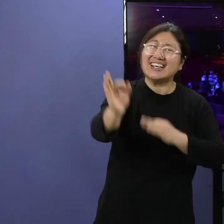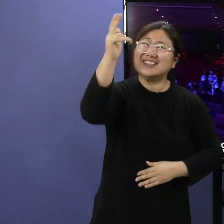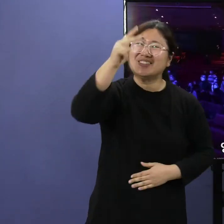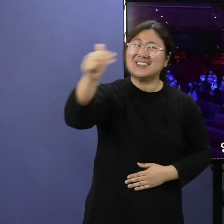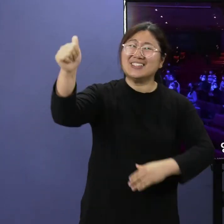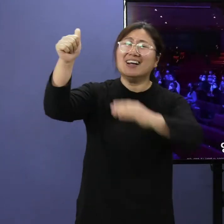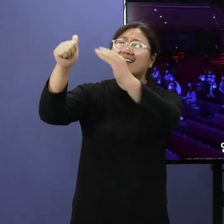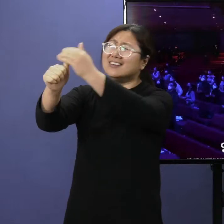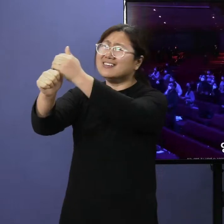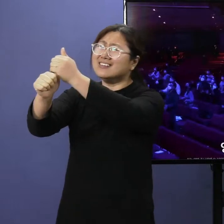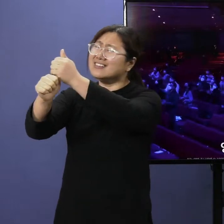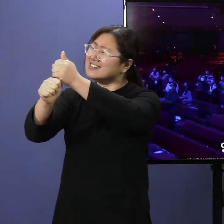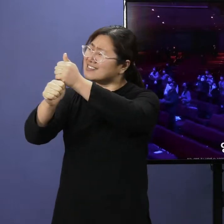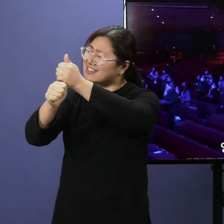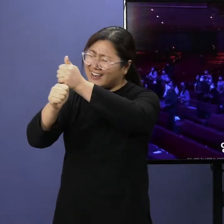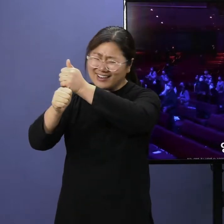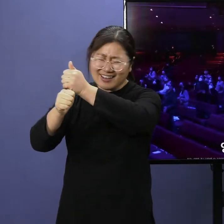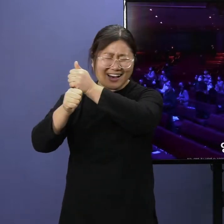영원히 주를